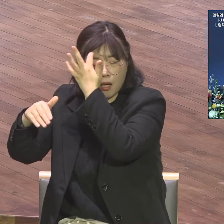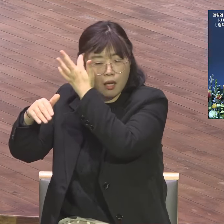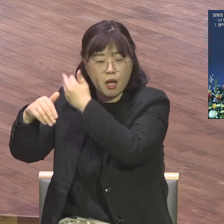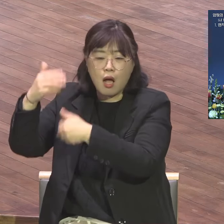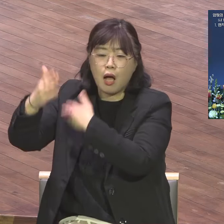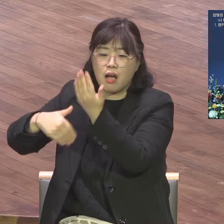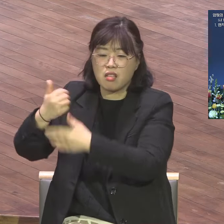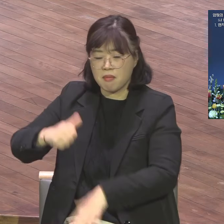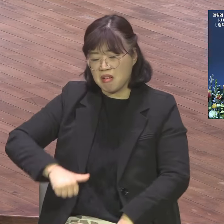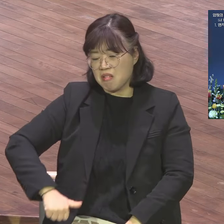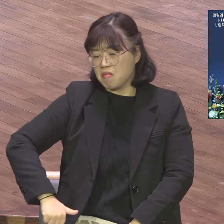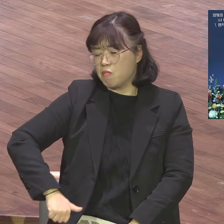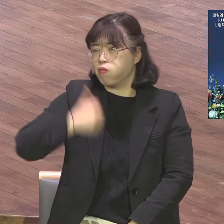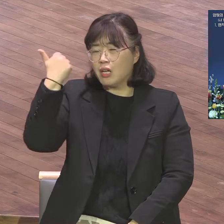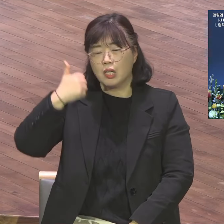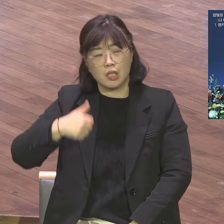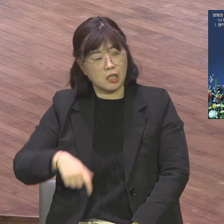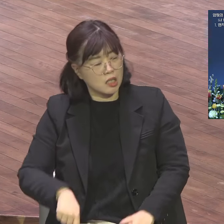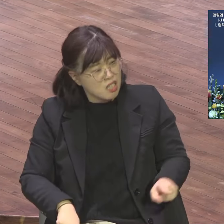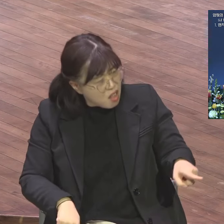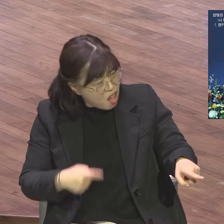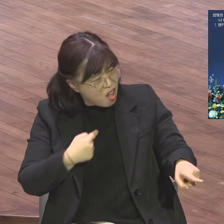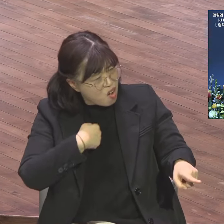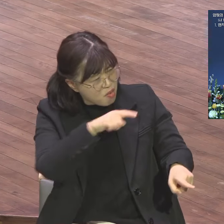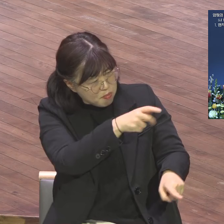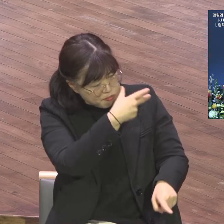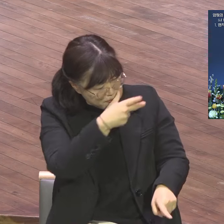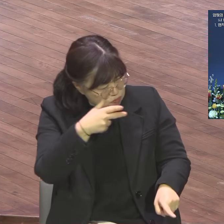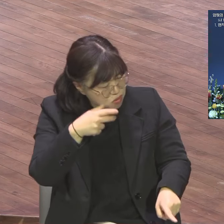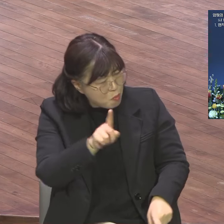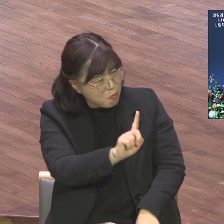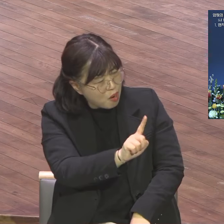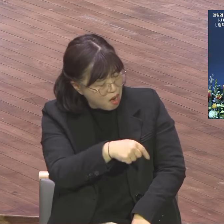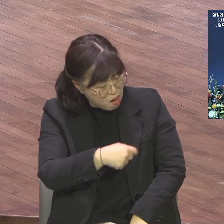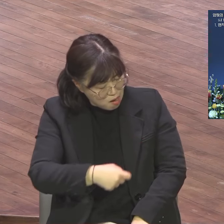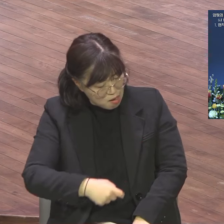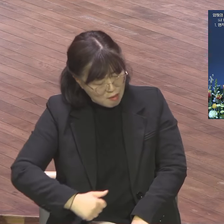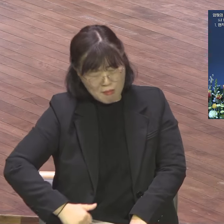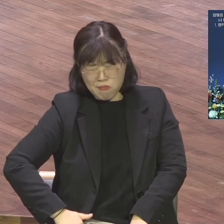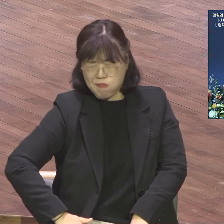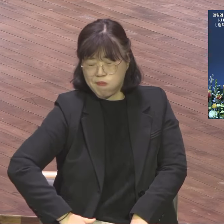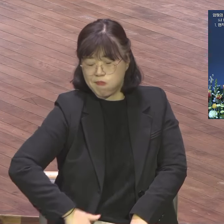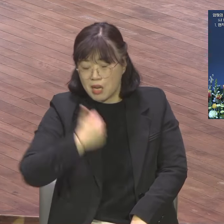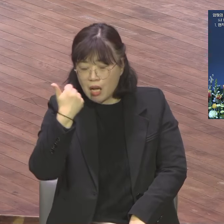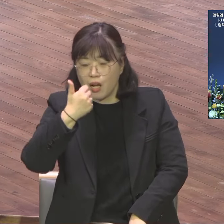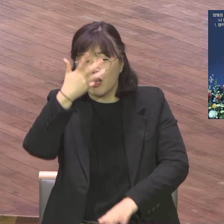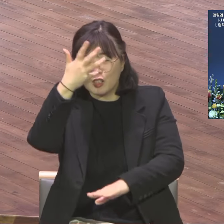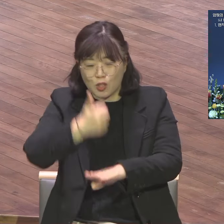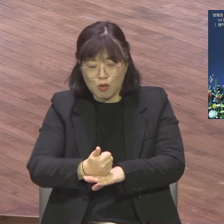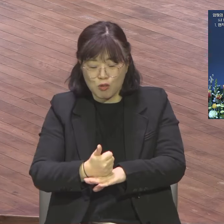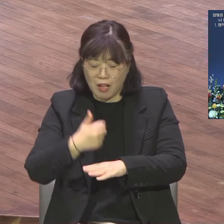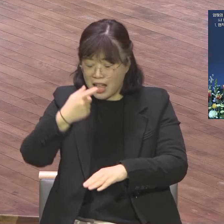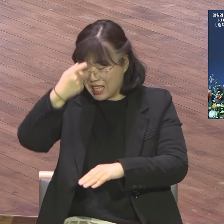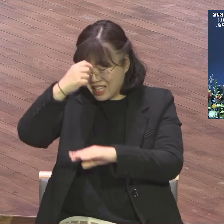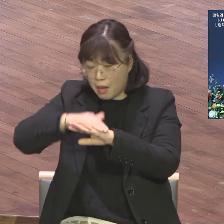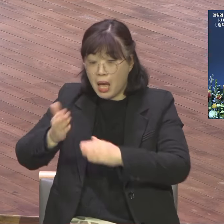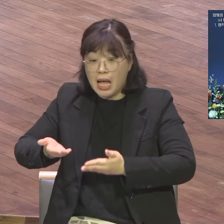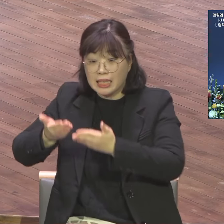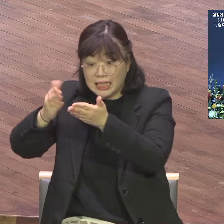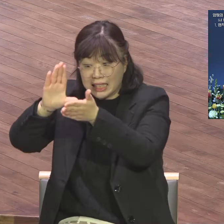내는 순간 이마에 문둥병이 시작되었습니다. 나병이 내는 순간에 나병이 딱 생겼어요.